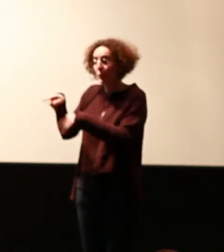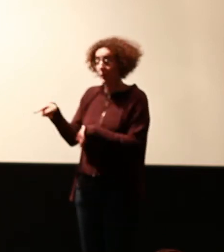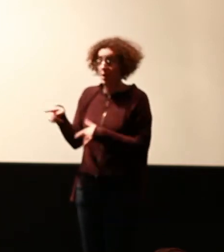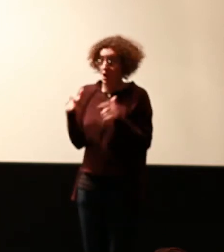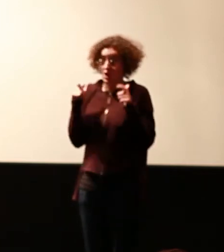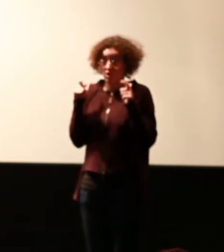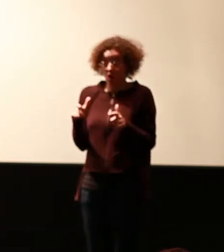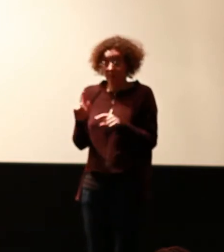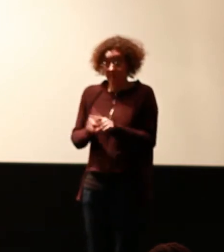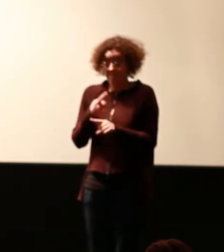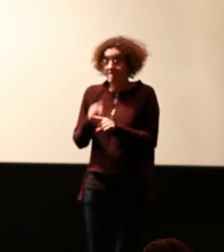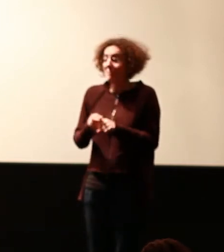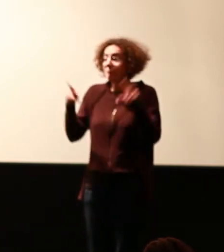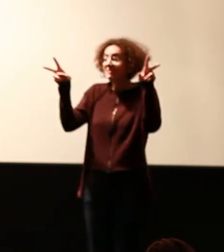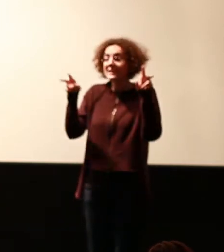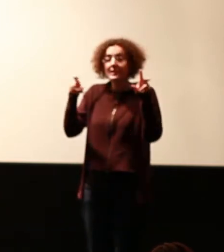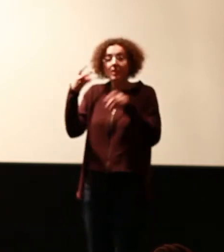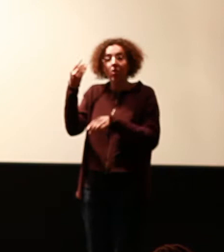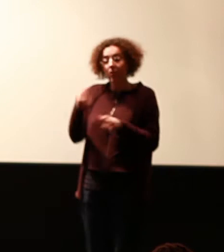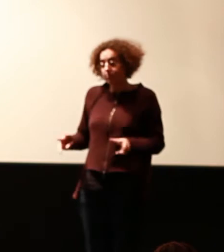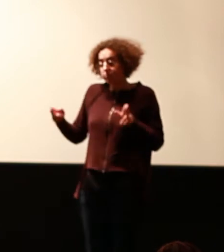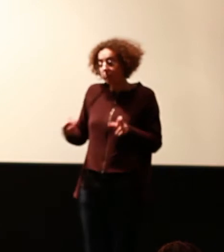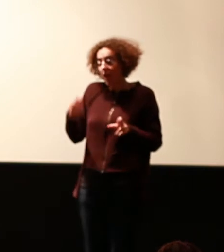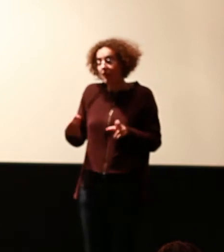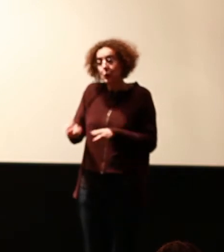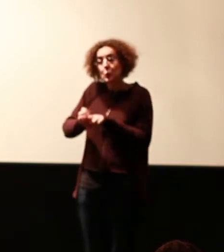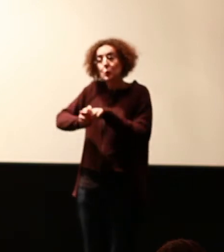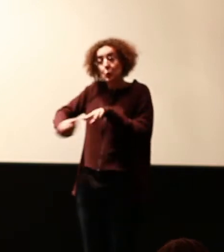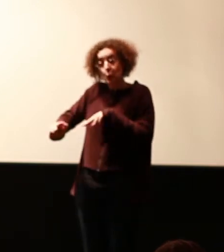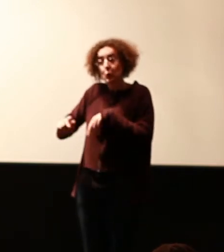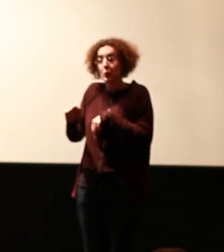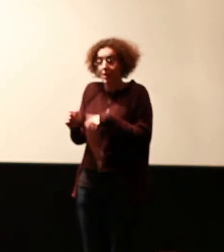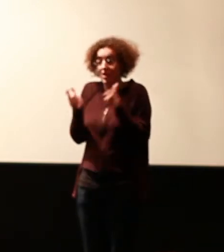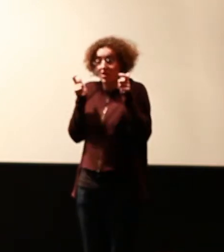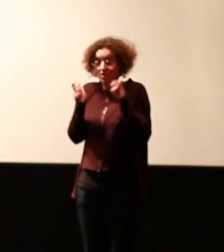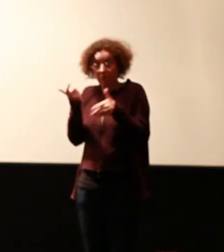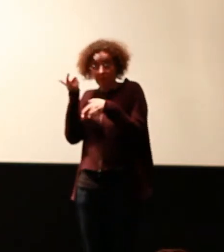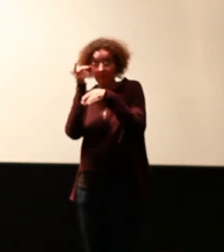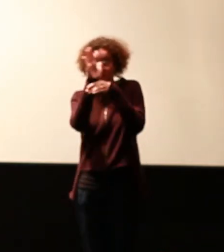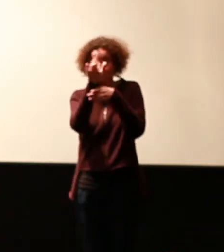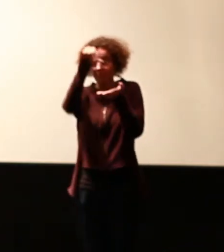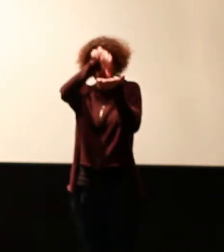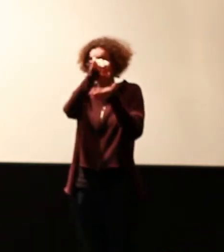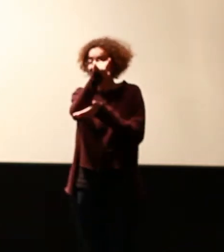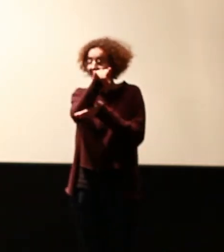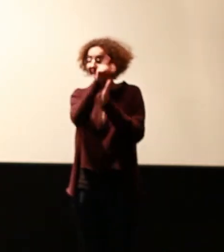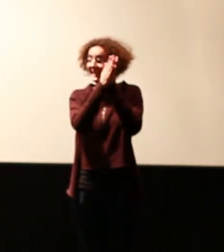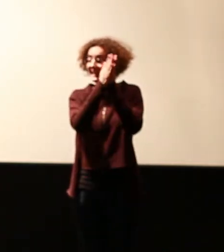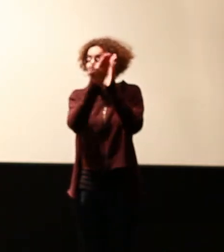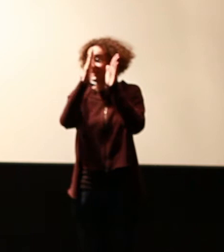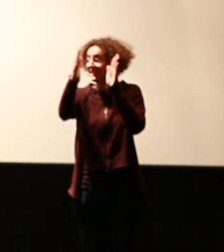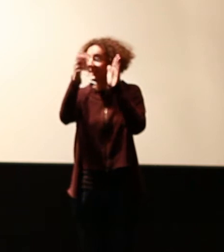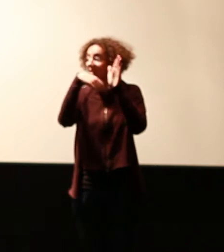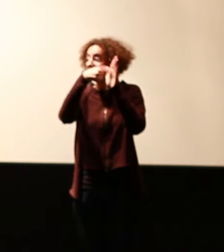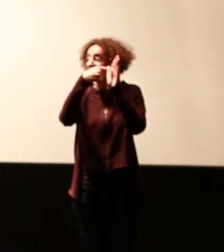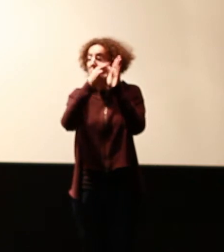Fellow, par le festival également, a été présenté à la Cinémathèque française. Et depuis cette